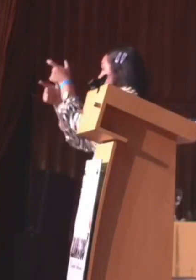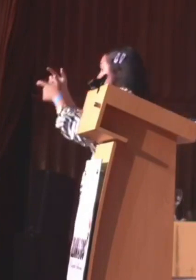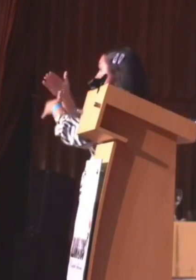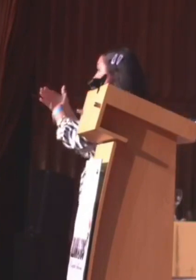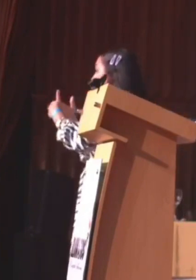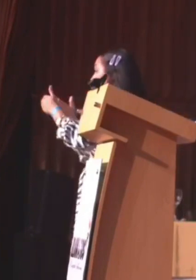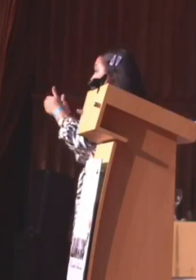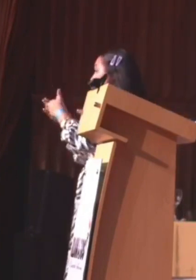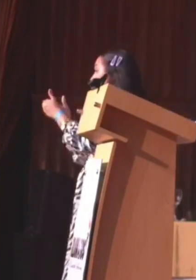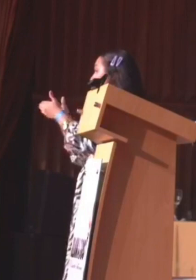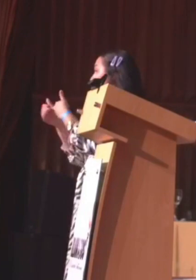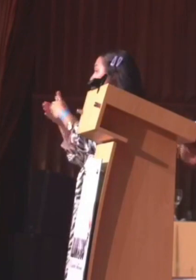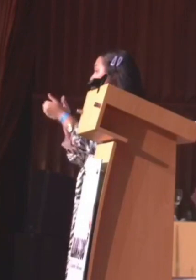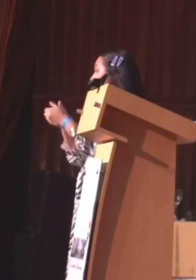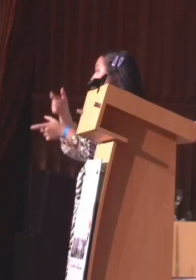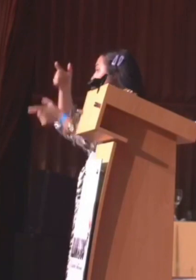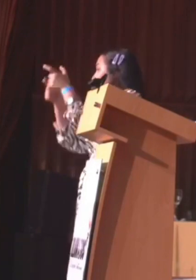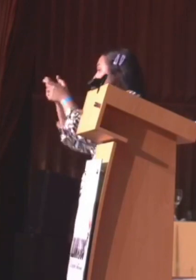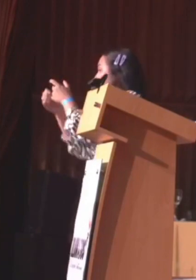Amén.